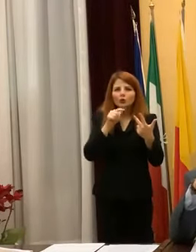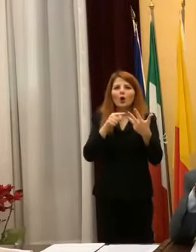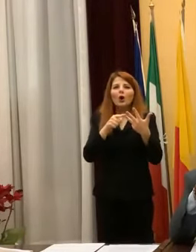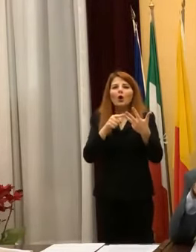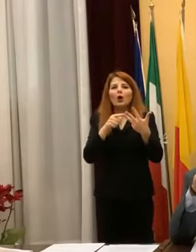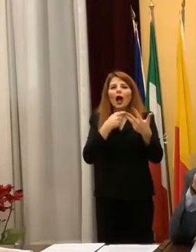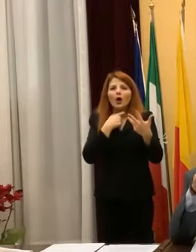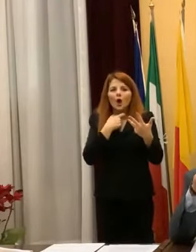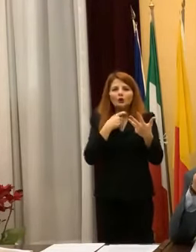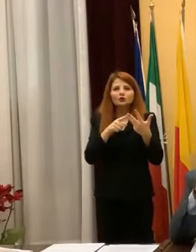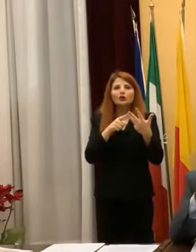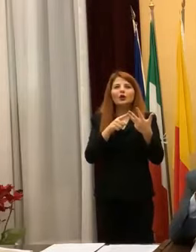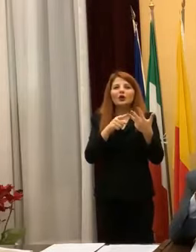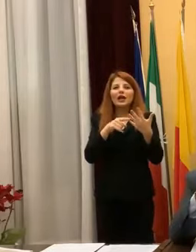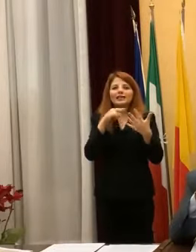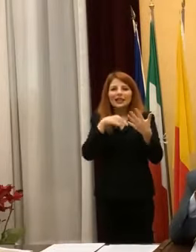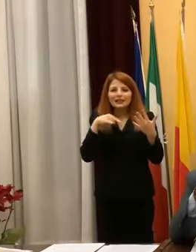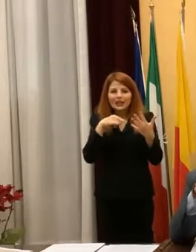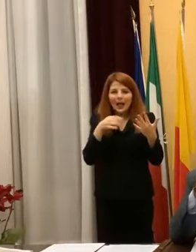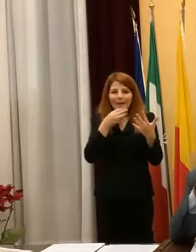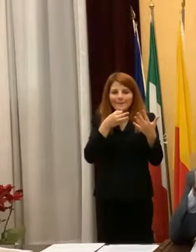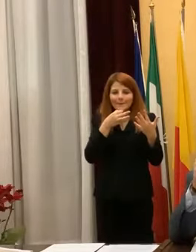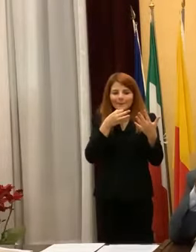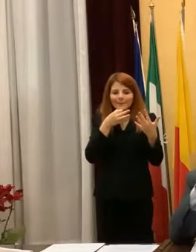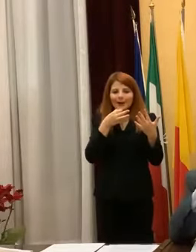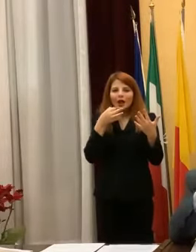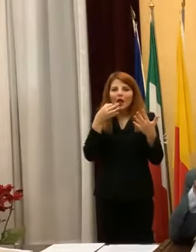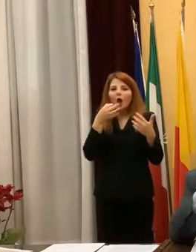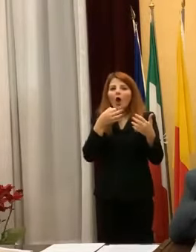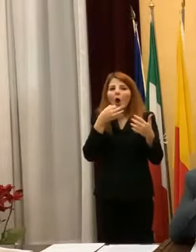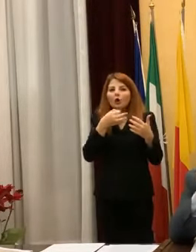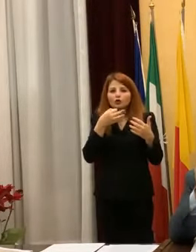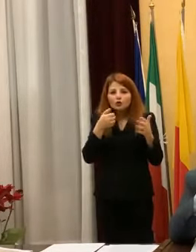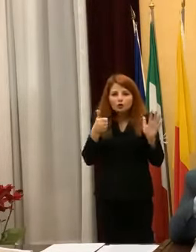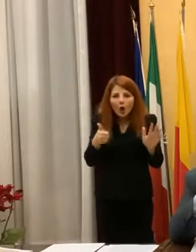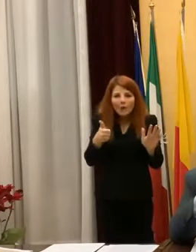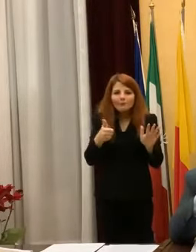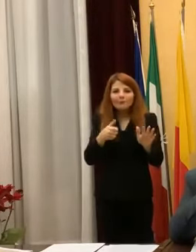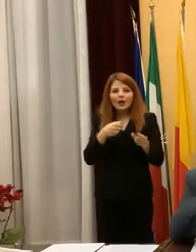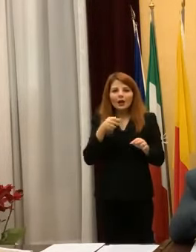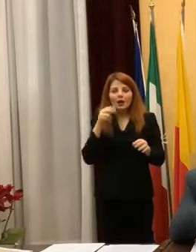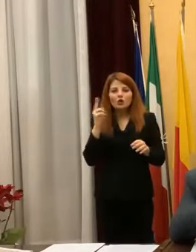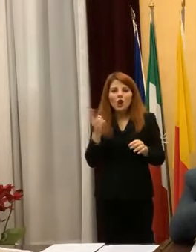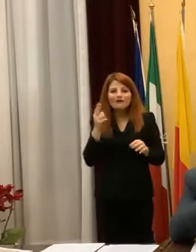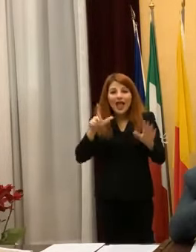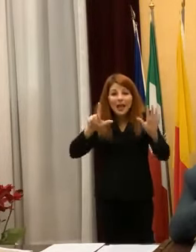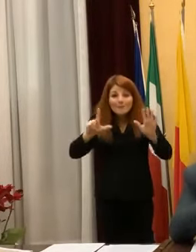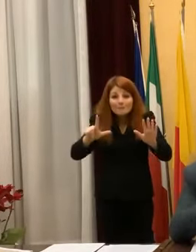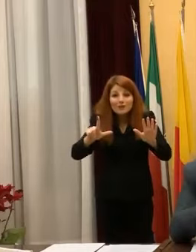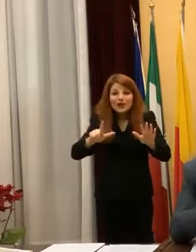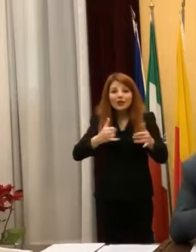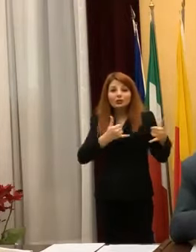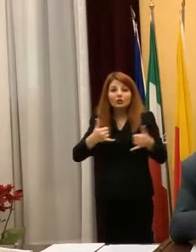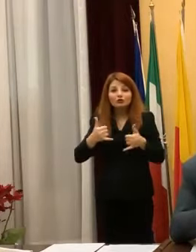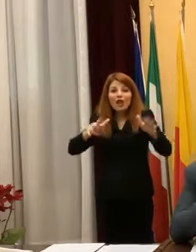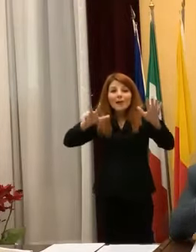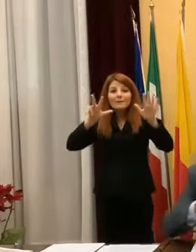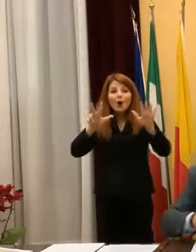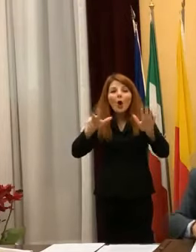settembre, ottobre, novembre e dicembre. 7/8 mesi prima. Mi